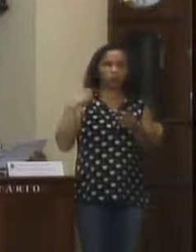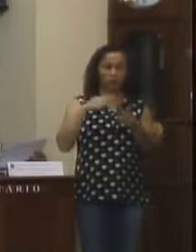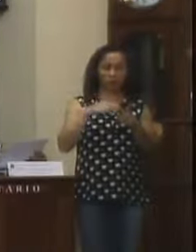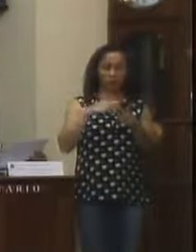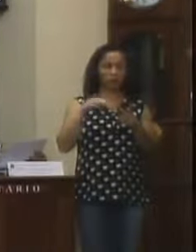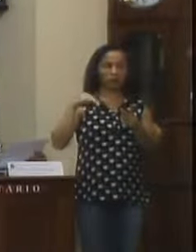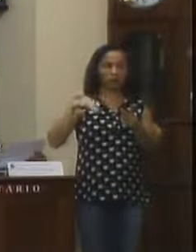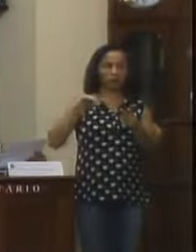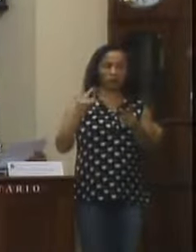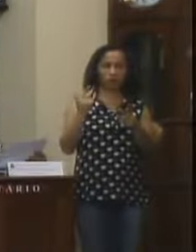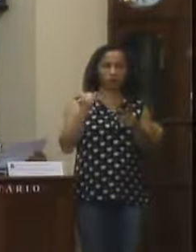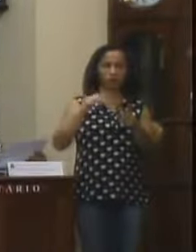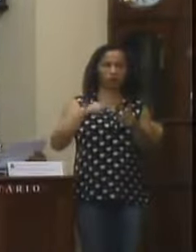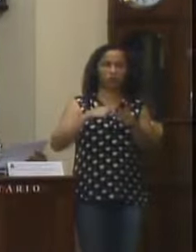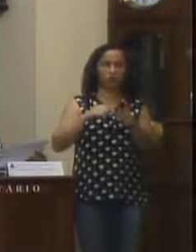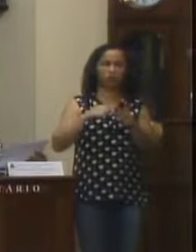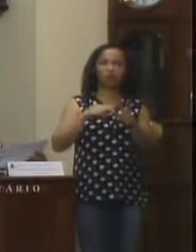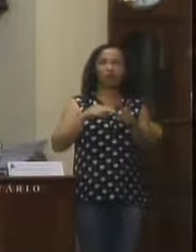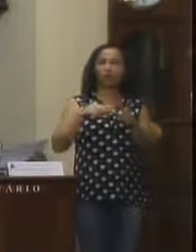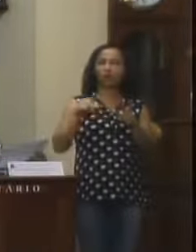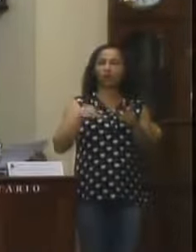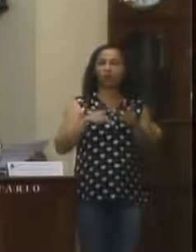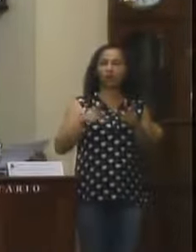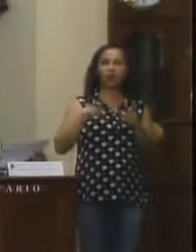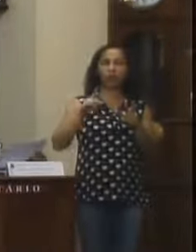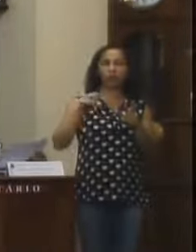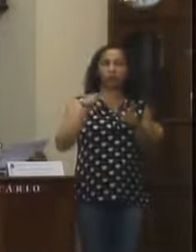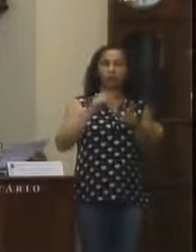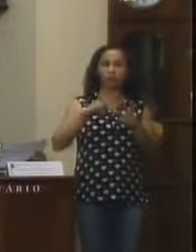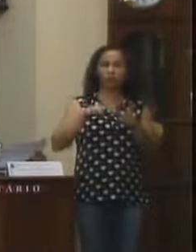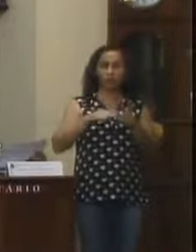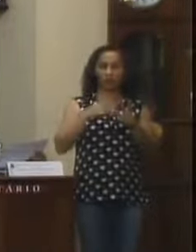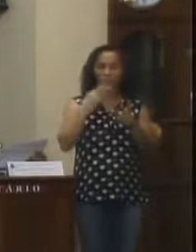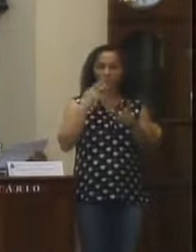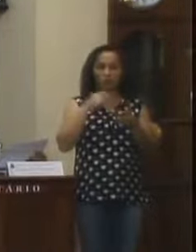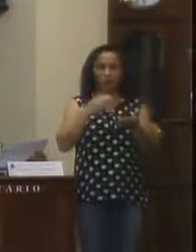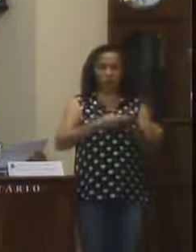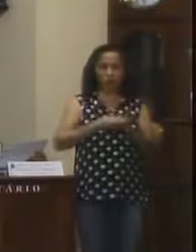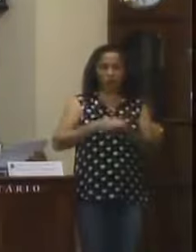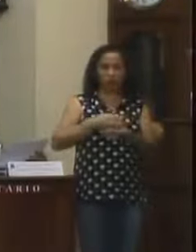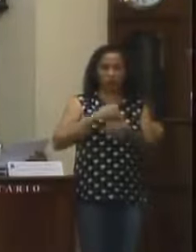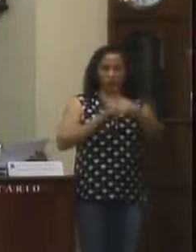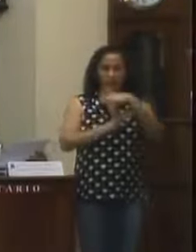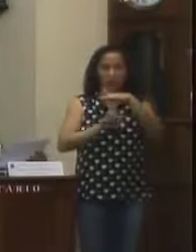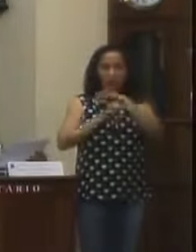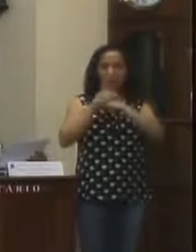de fornecimento de água respeitem a avaliação social feita através de órgãos públicos que avaliem condições